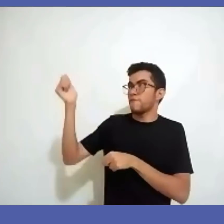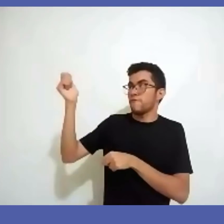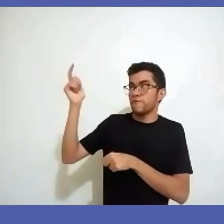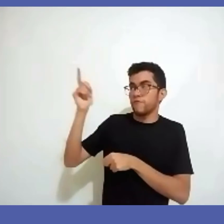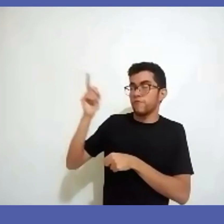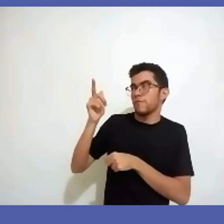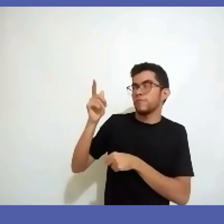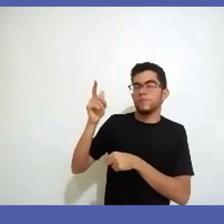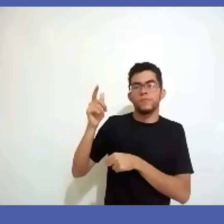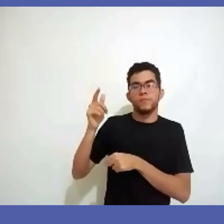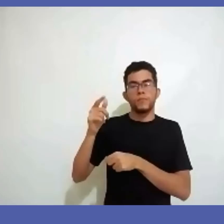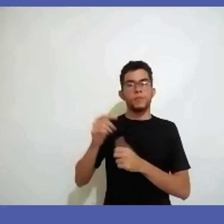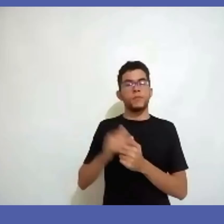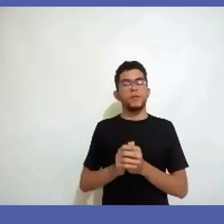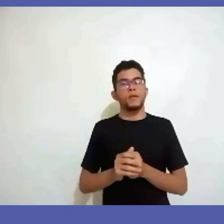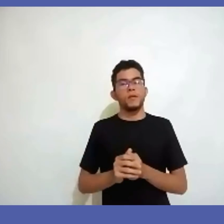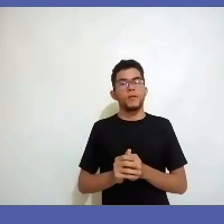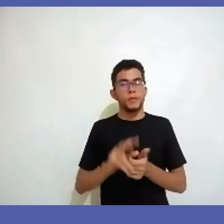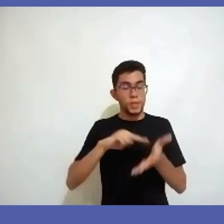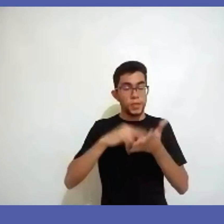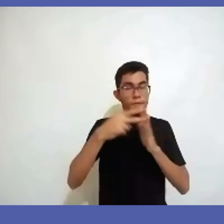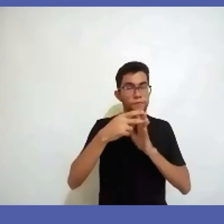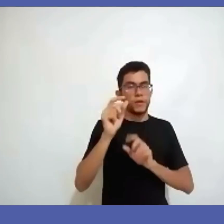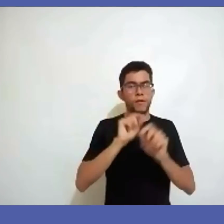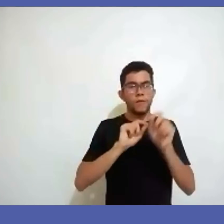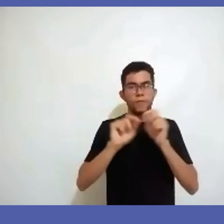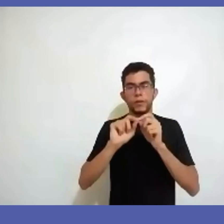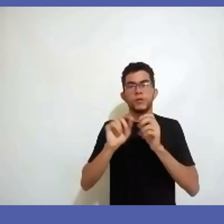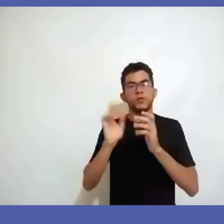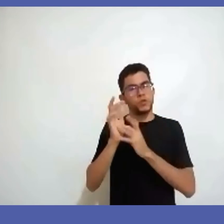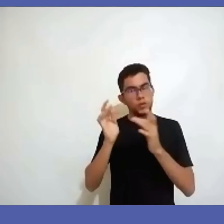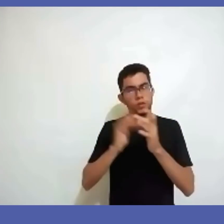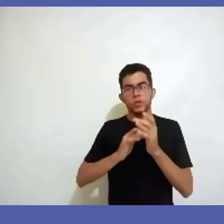isso devemos estar preparados para não sermos apanhados de surpresa.